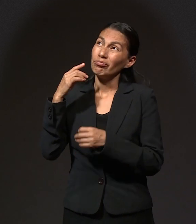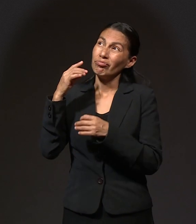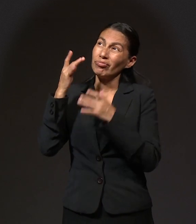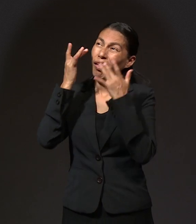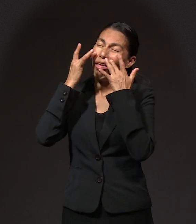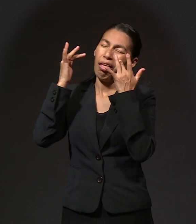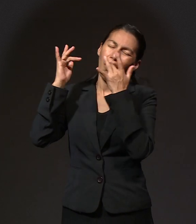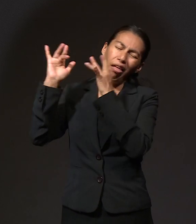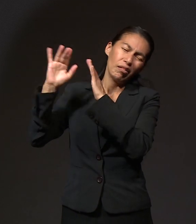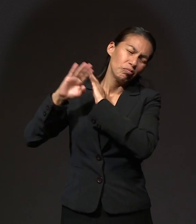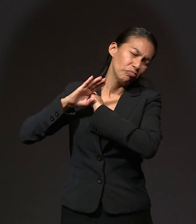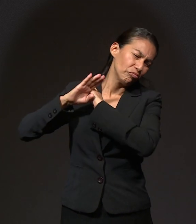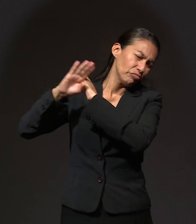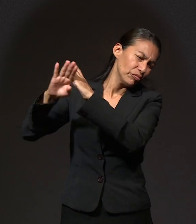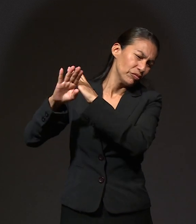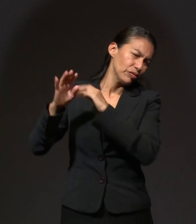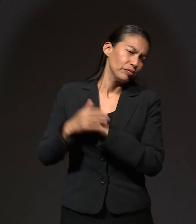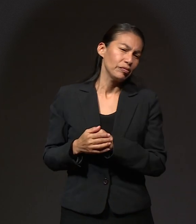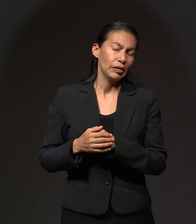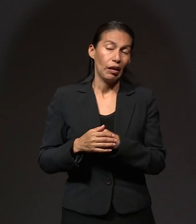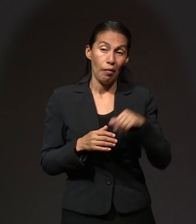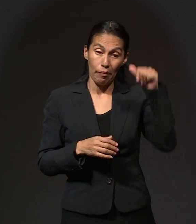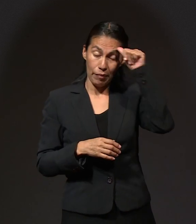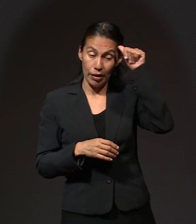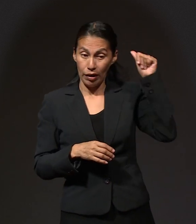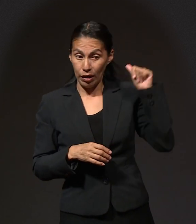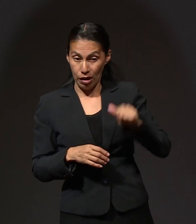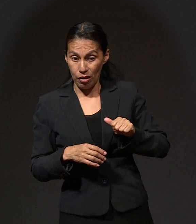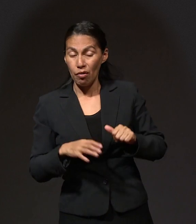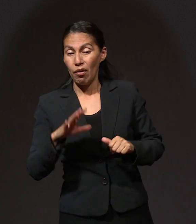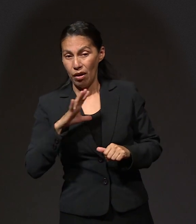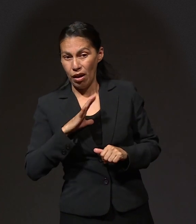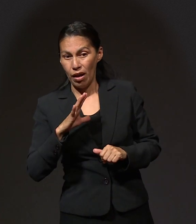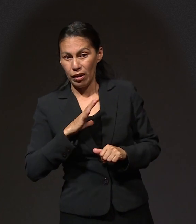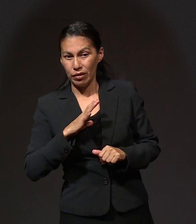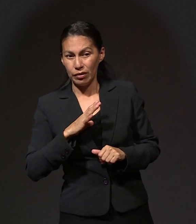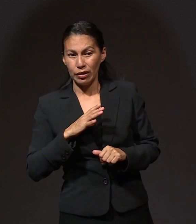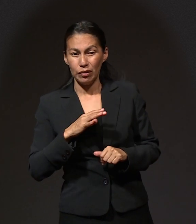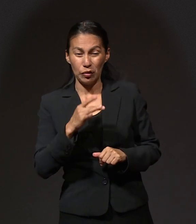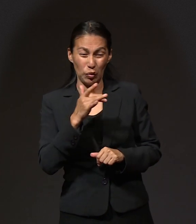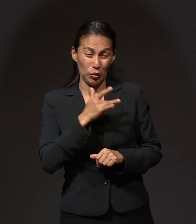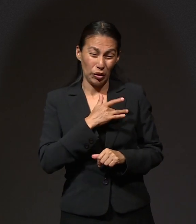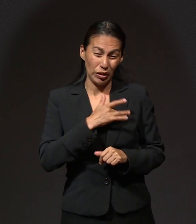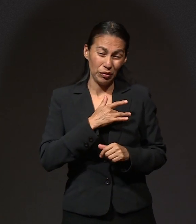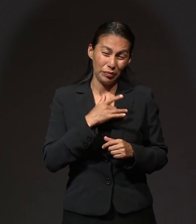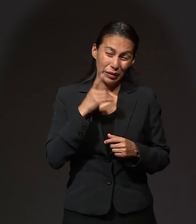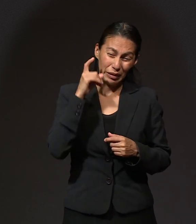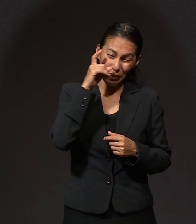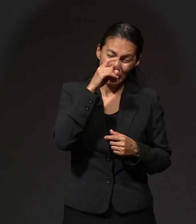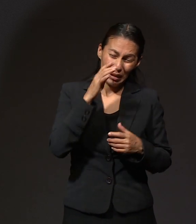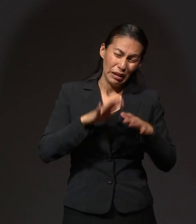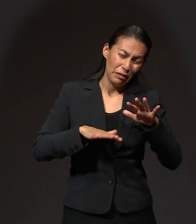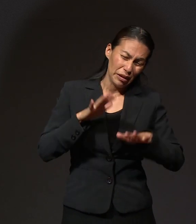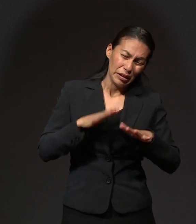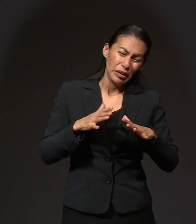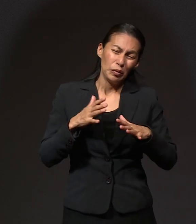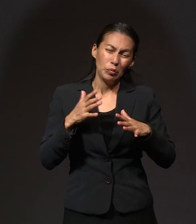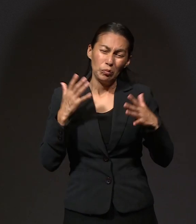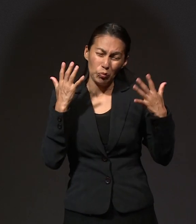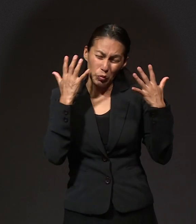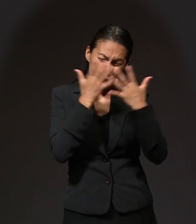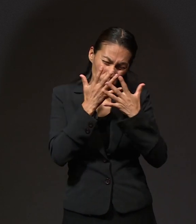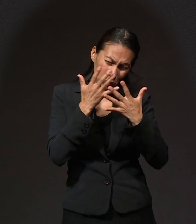Ya empezamos a huir desde que entró el pecado y Dios sale a buscarnos. Hay un conflicto en cada corazón. Por eso